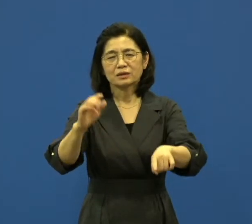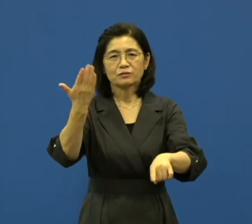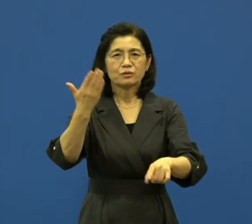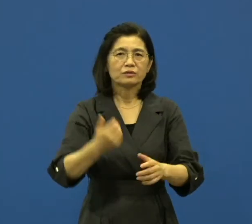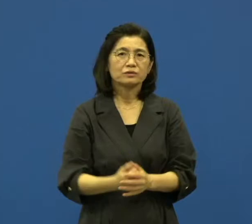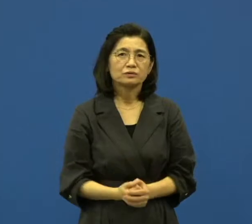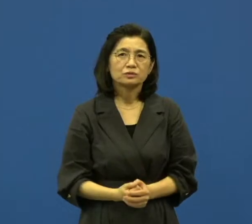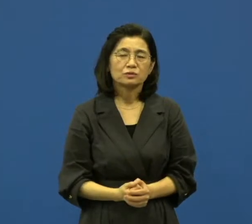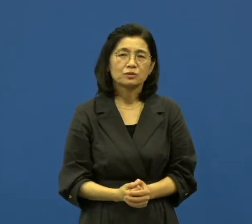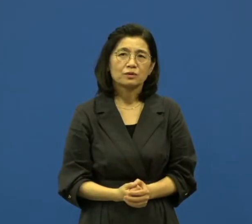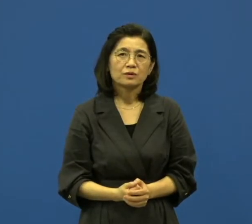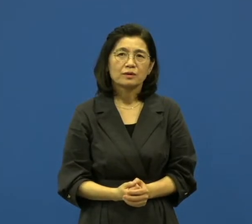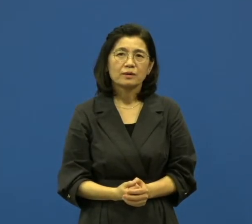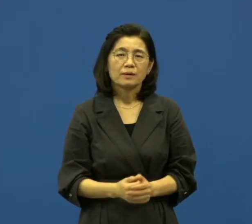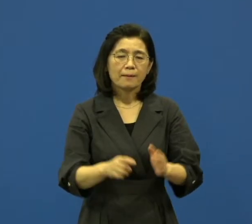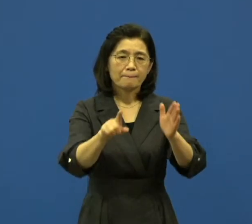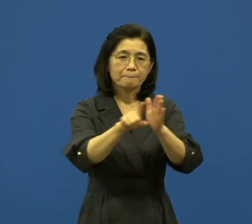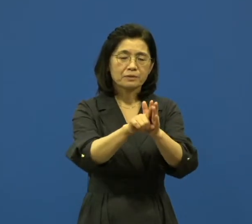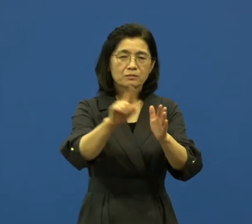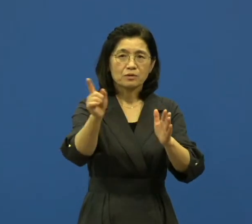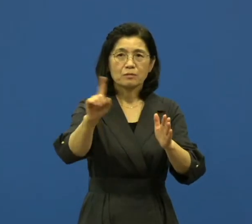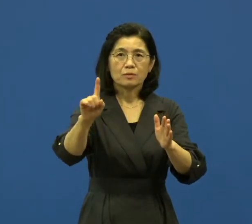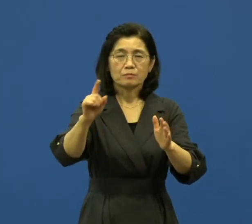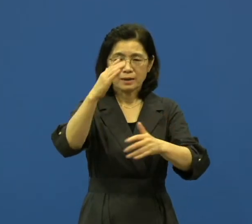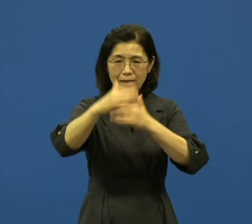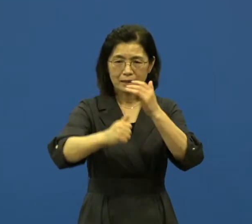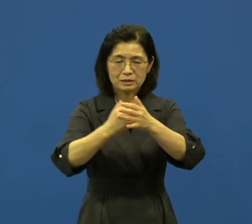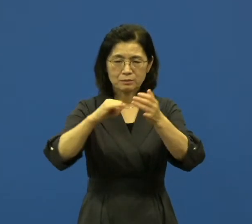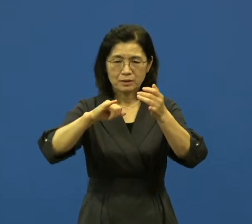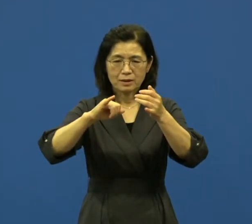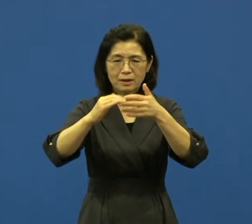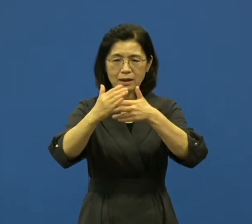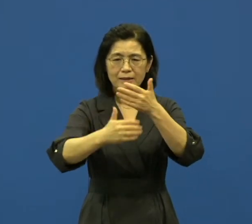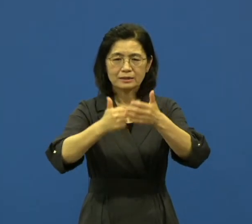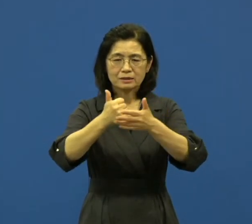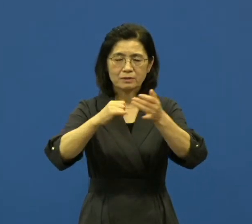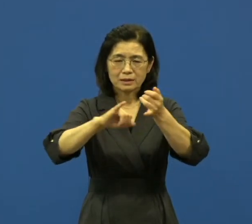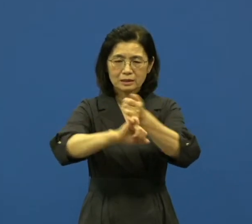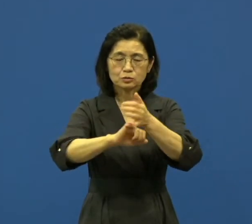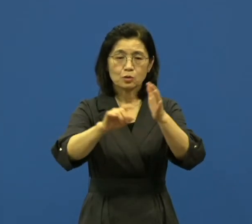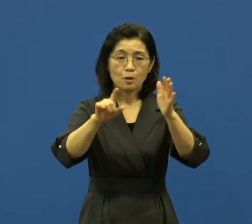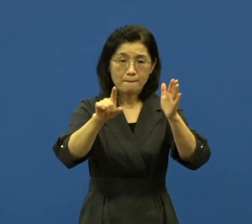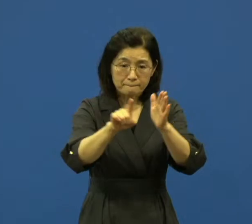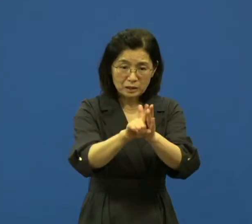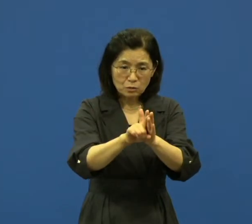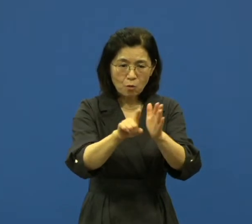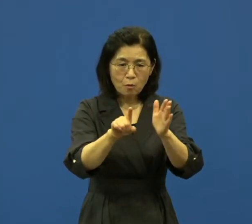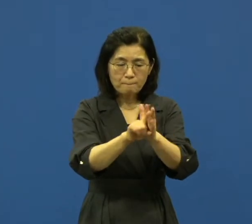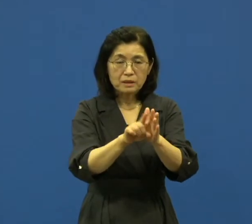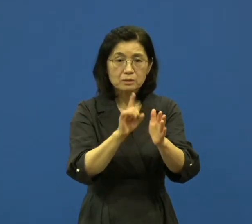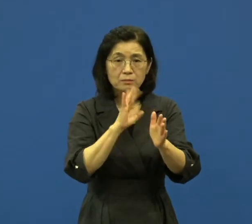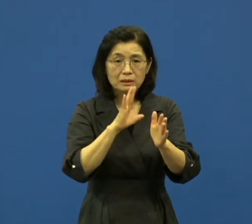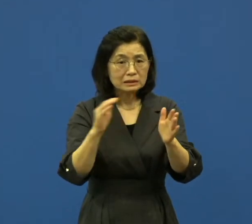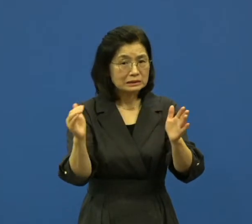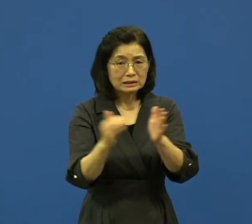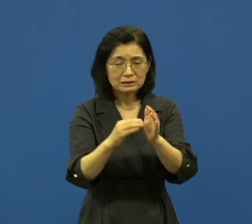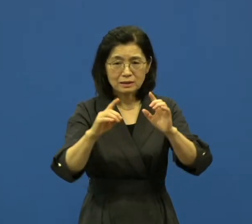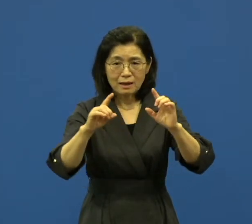여러분, 믿음은 그 약속을 믿을 뿐만 아니라 그 약속을 믿고 행동하는 것입니다. 그래서